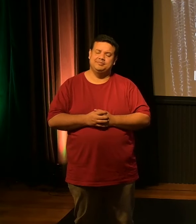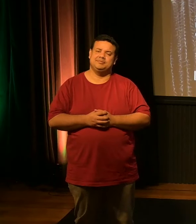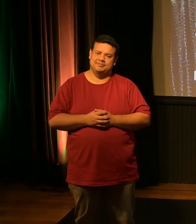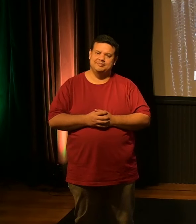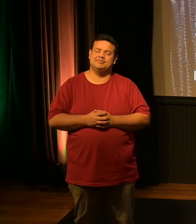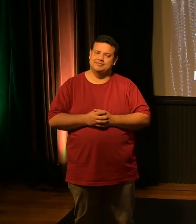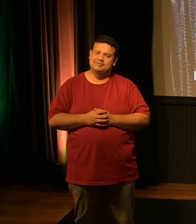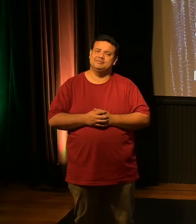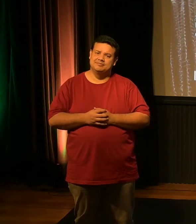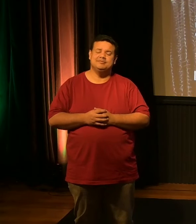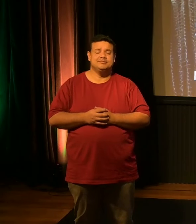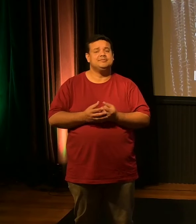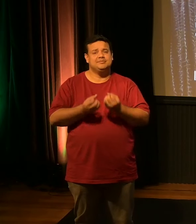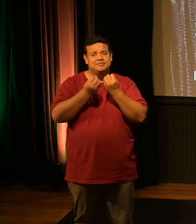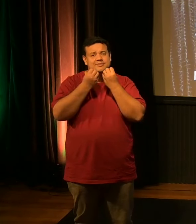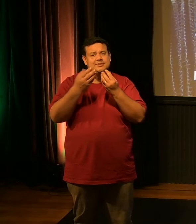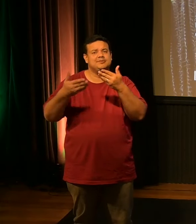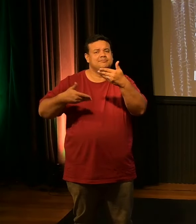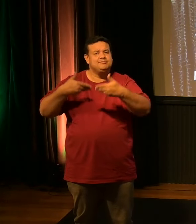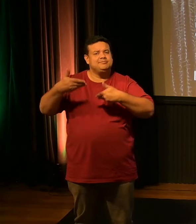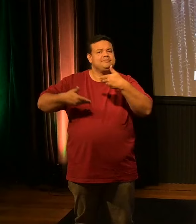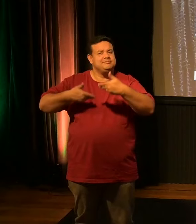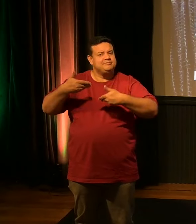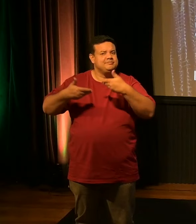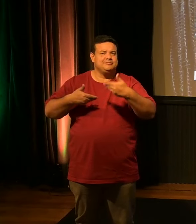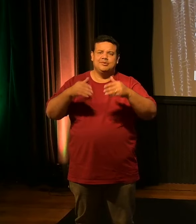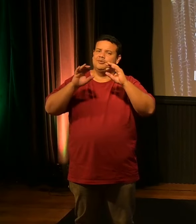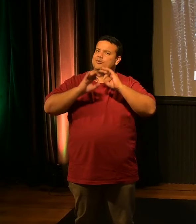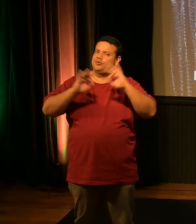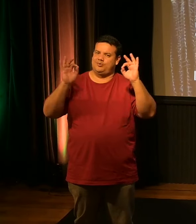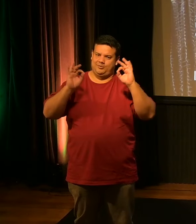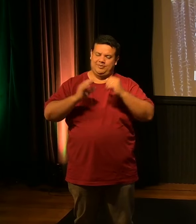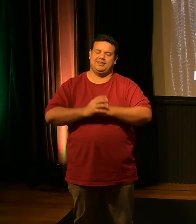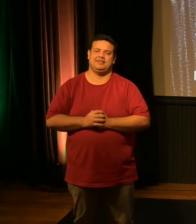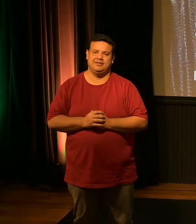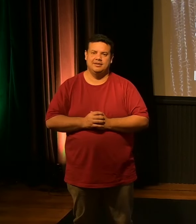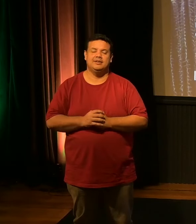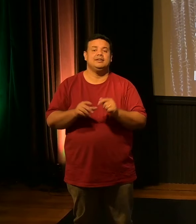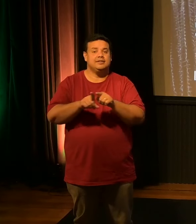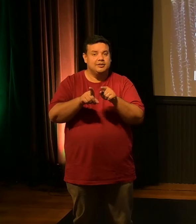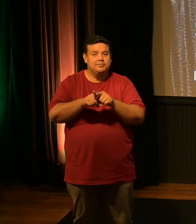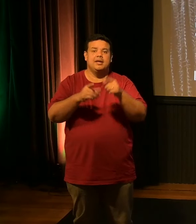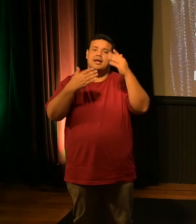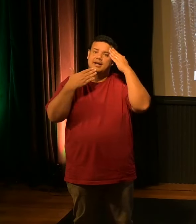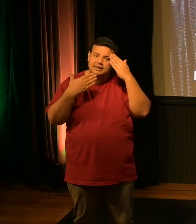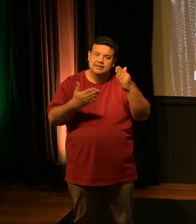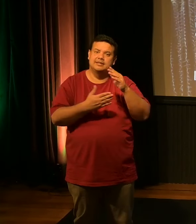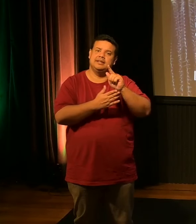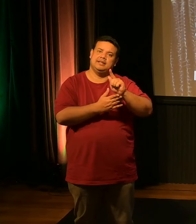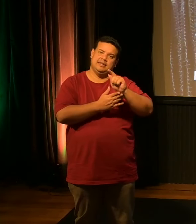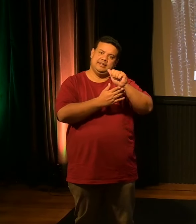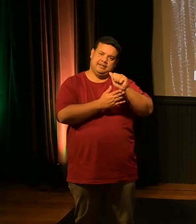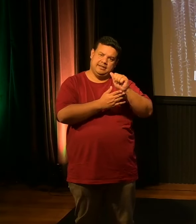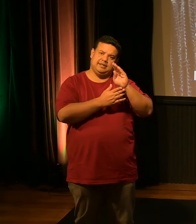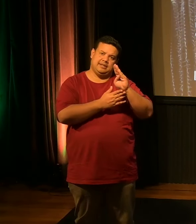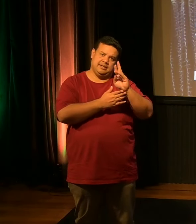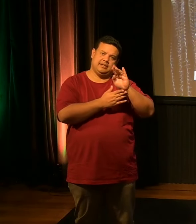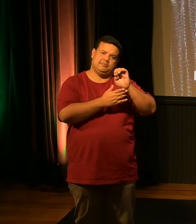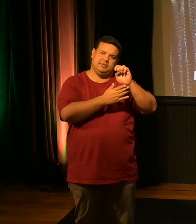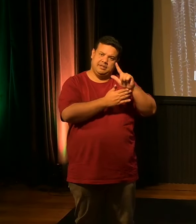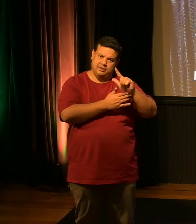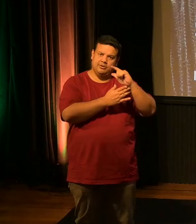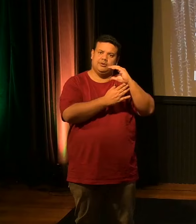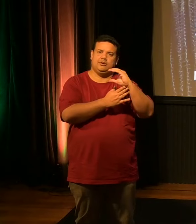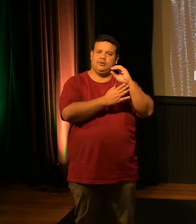enfim, gentil mesmo, é massa. E agradecer também Gabriel Coelho, que é nosso produtor executivo